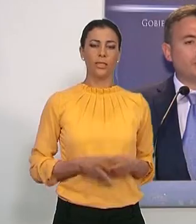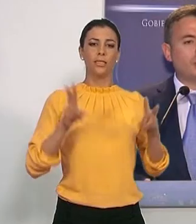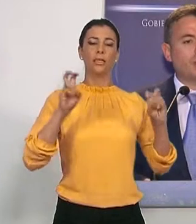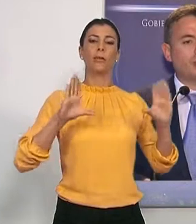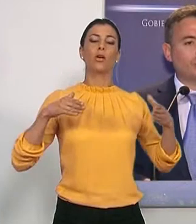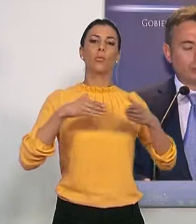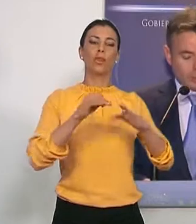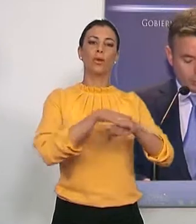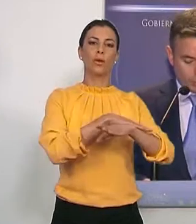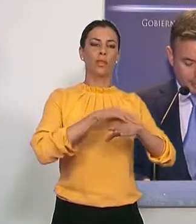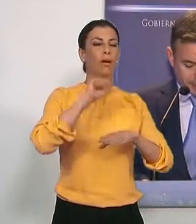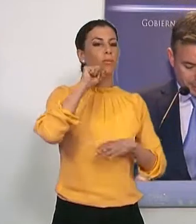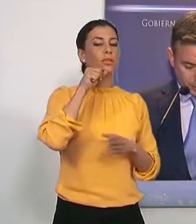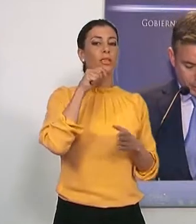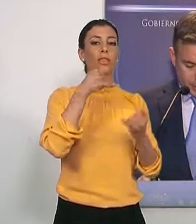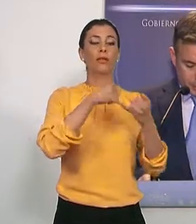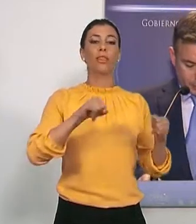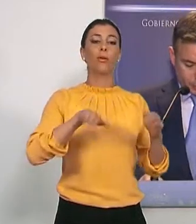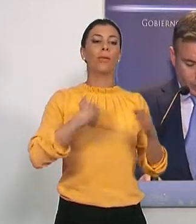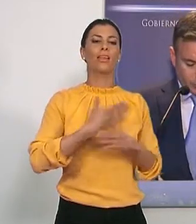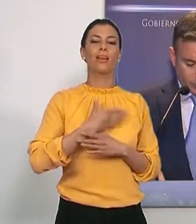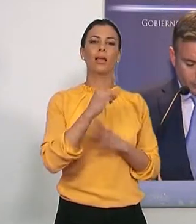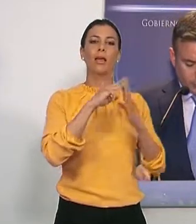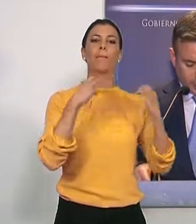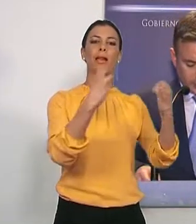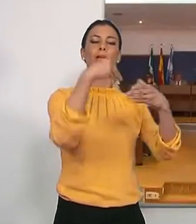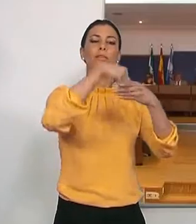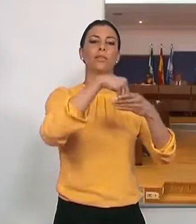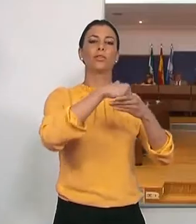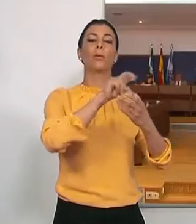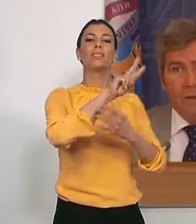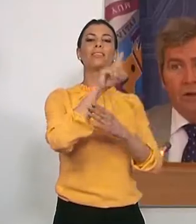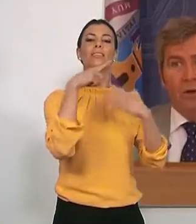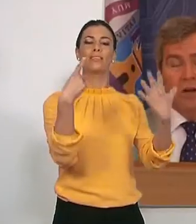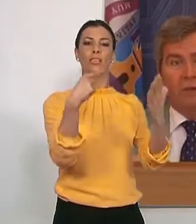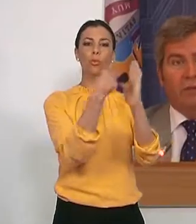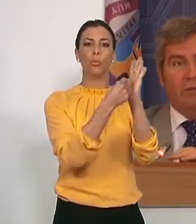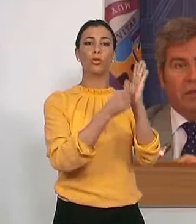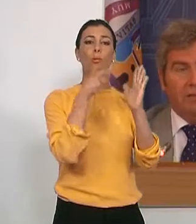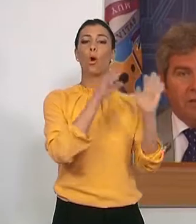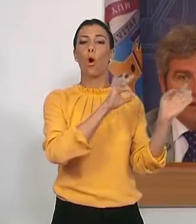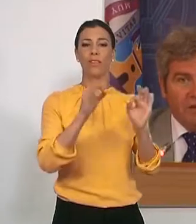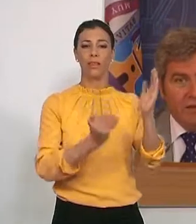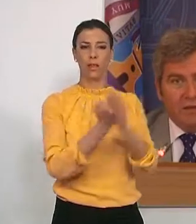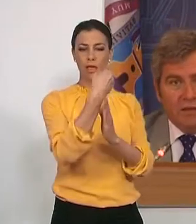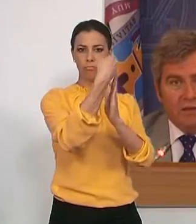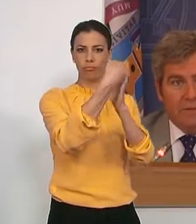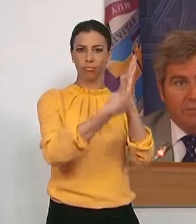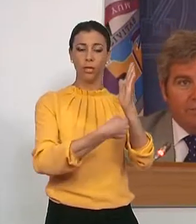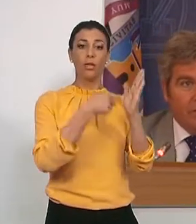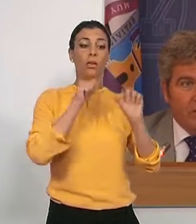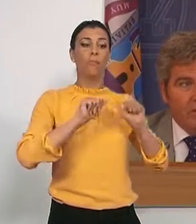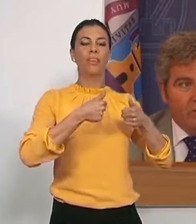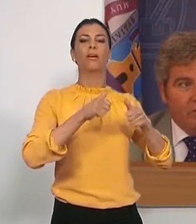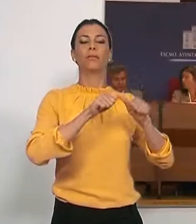la corporación municipal de madrid de celebrará mañana pleno con 26 puntos en el orden del día y